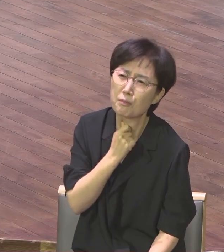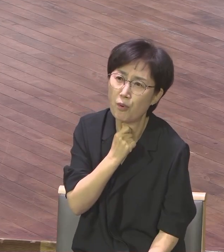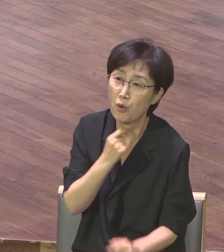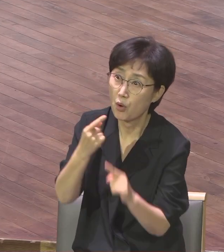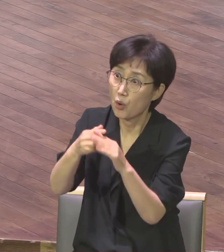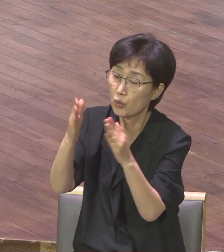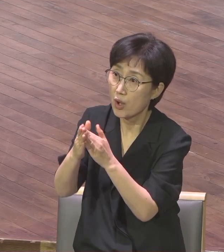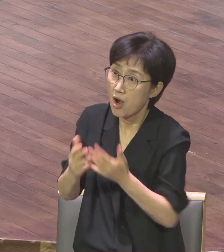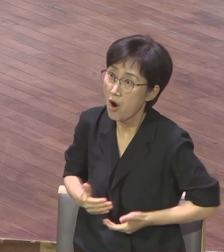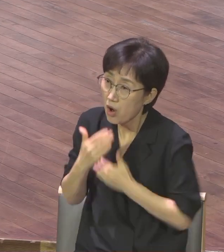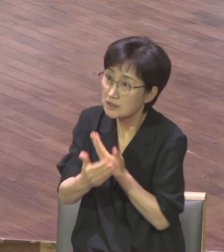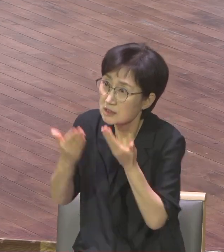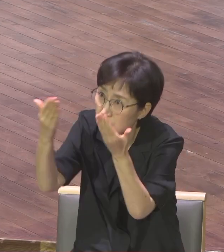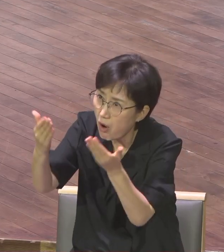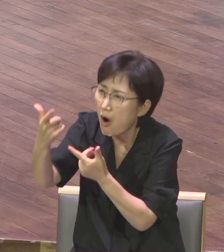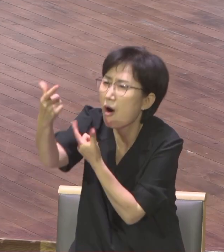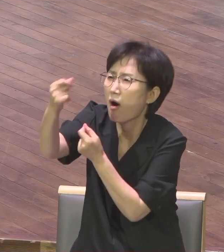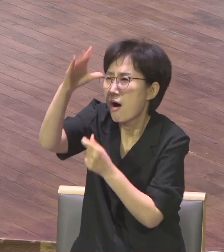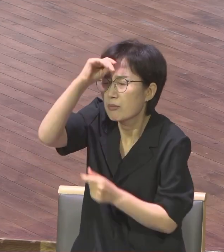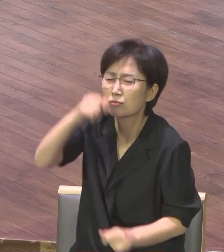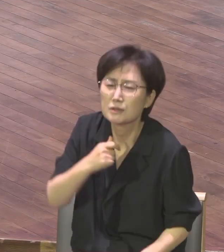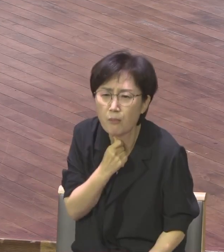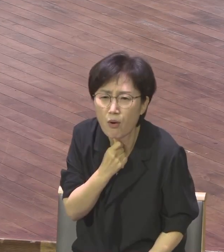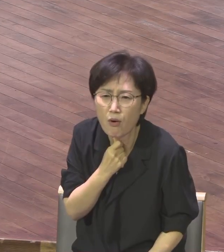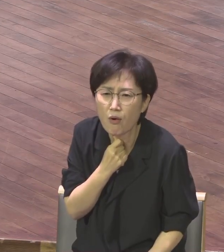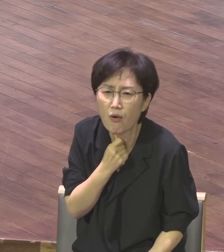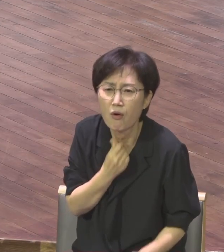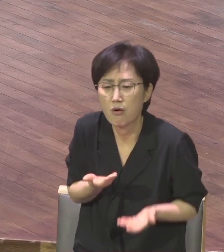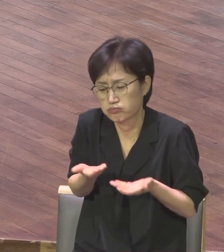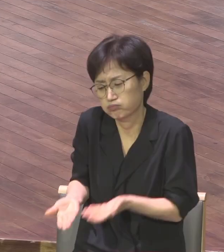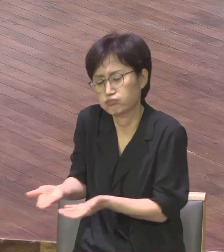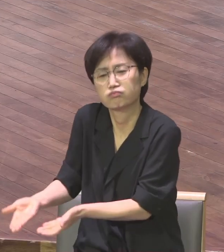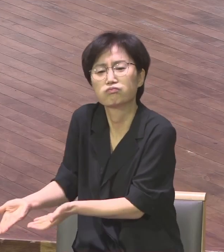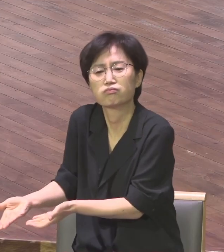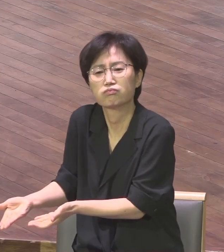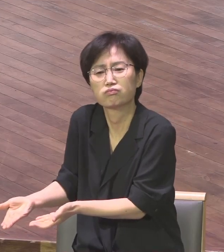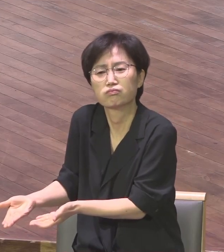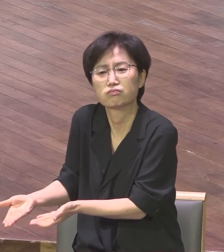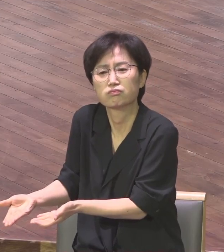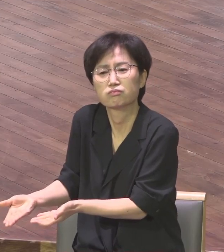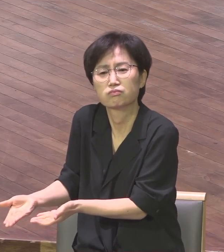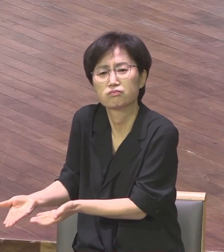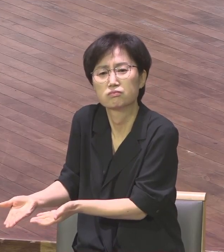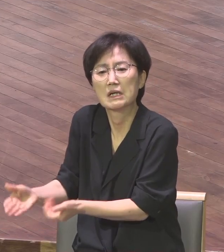교회를 위하여 헌신해야 되겠구나. 그래서 우리가 먼저